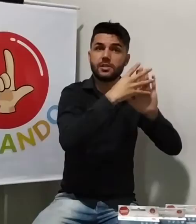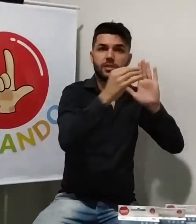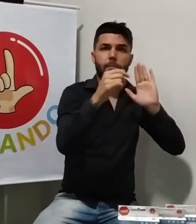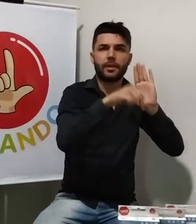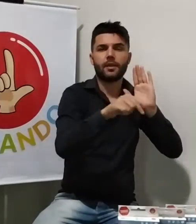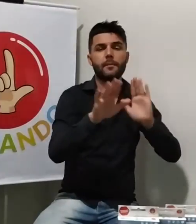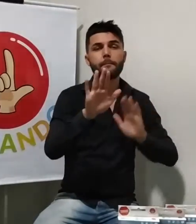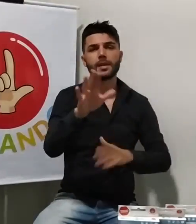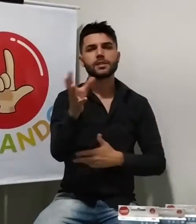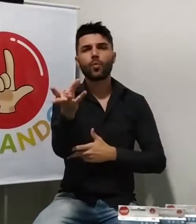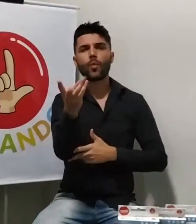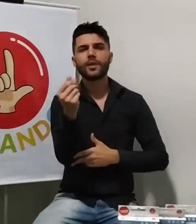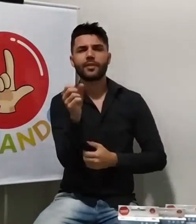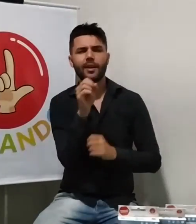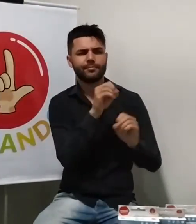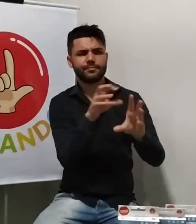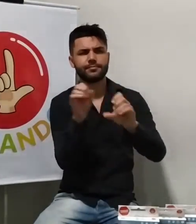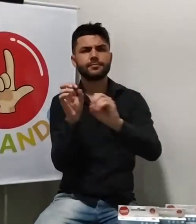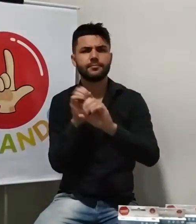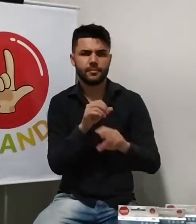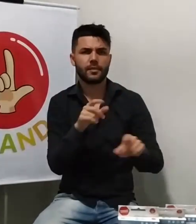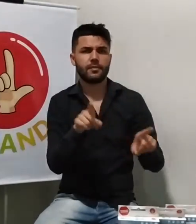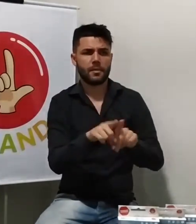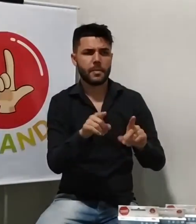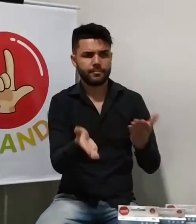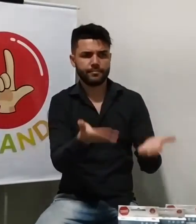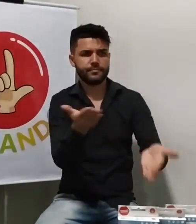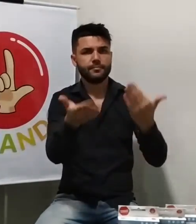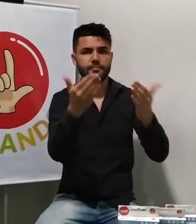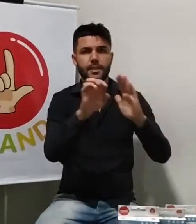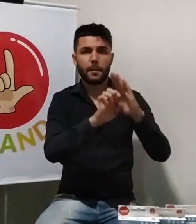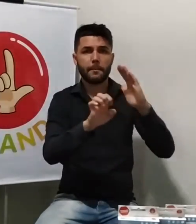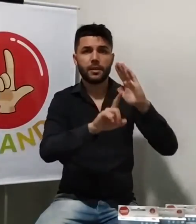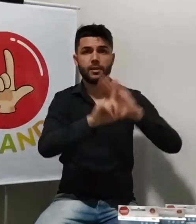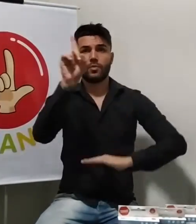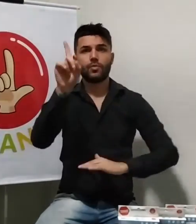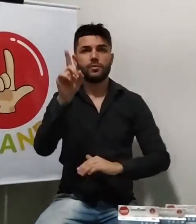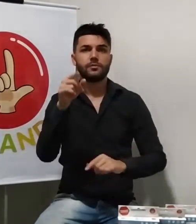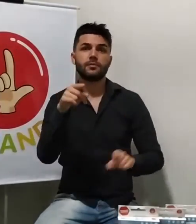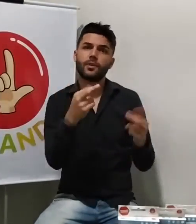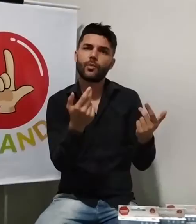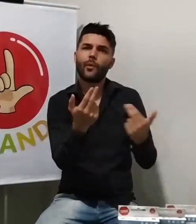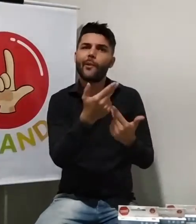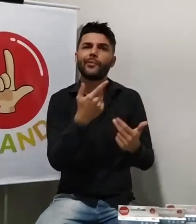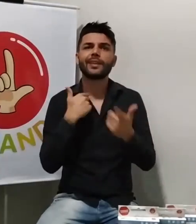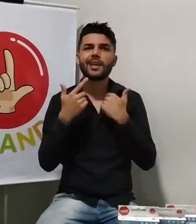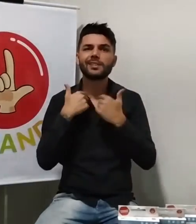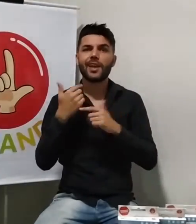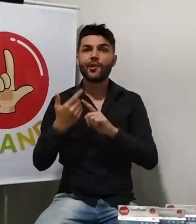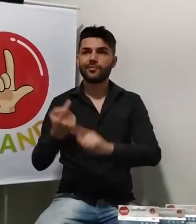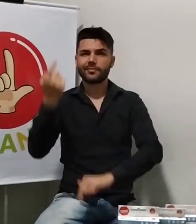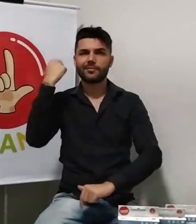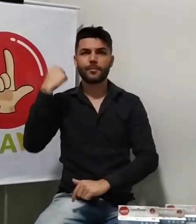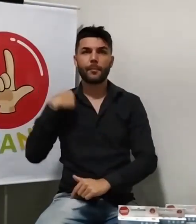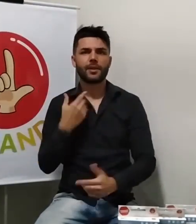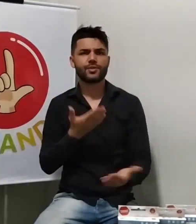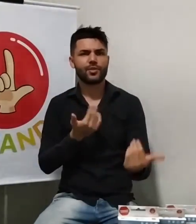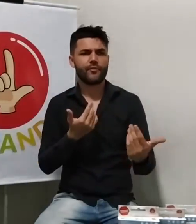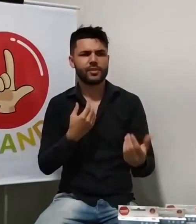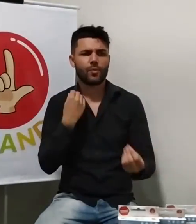esse negócio tenha sido criado, né? Esse ímpeto, talvez por aquele desejo que eu tinha quando eu era mais jovem, de saber, pô, mas como é que foi que o cara conseguiu?